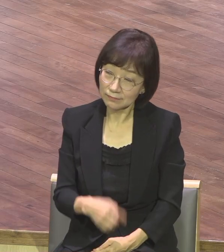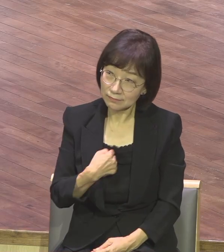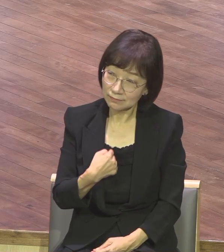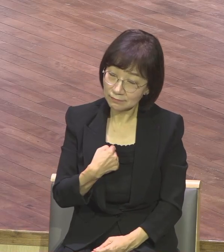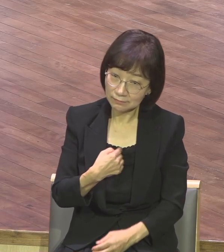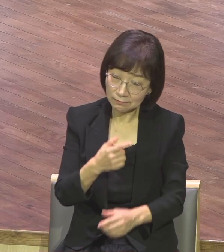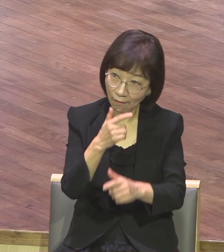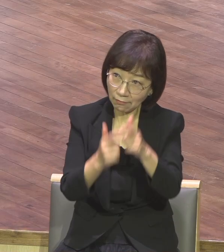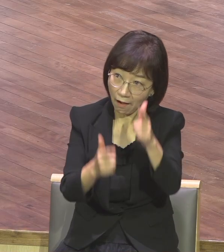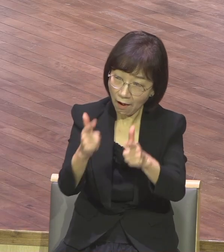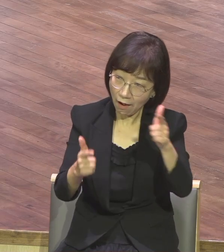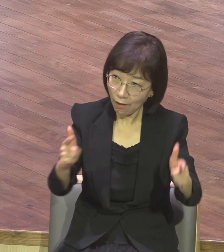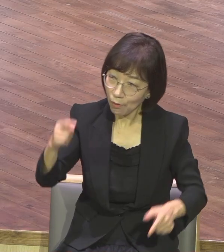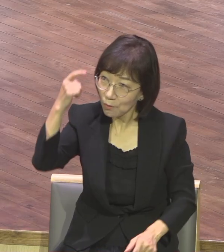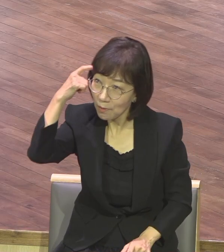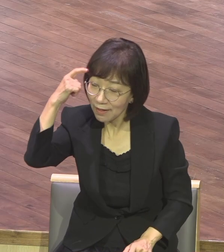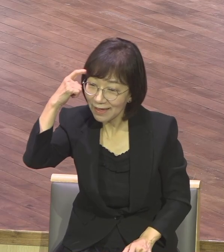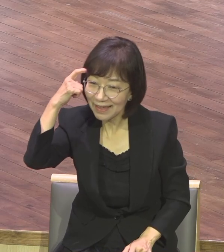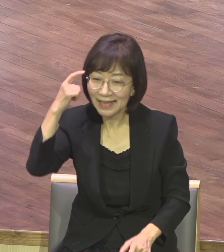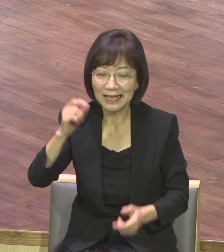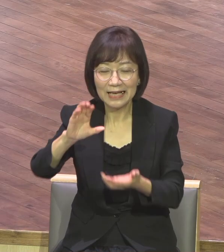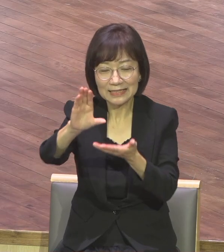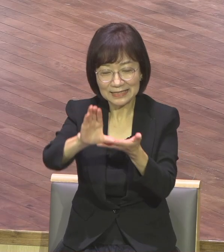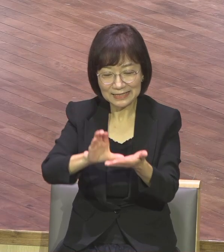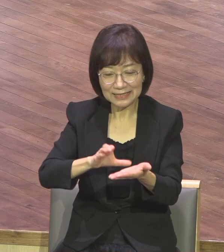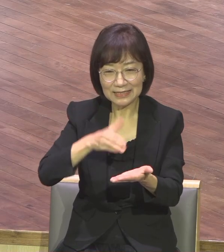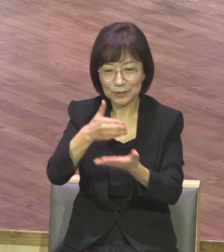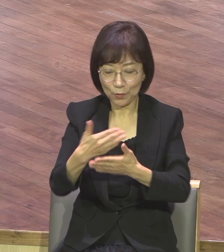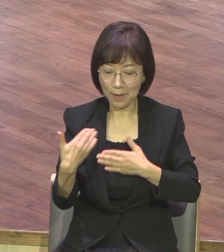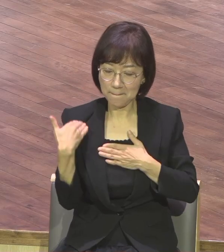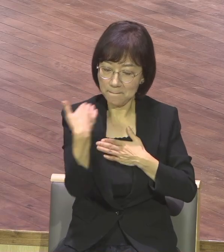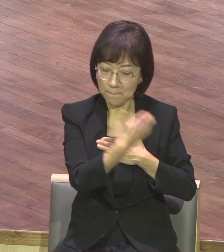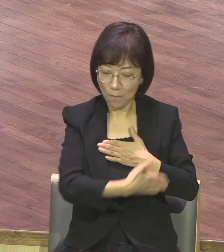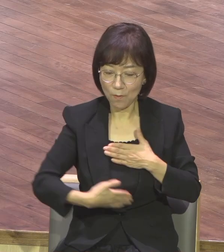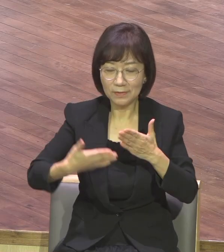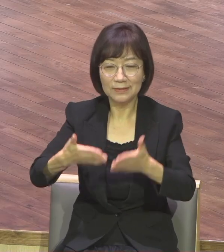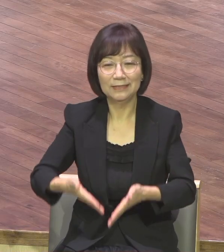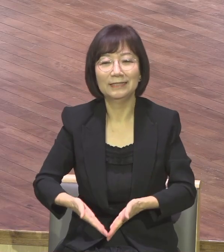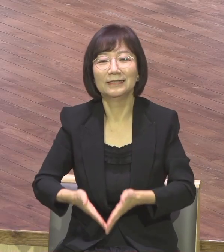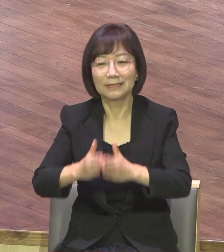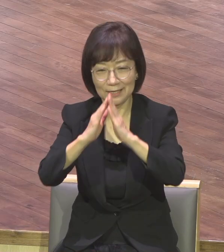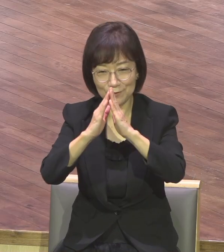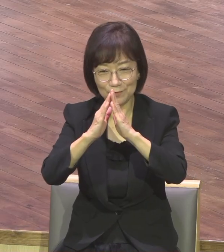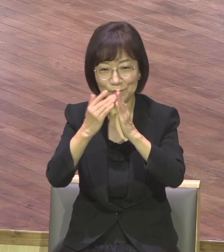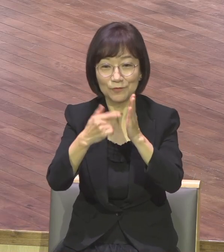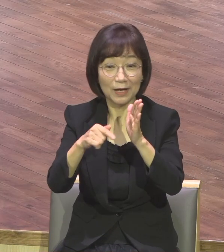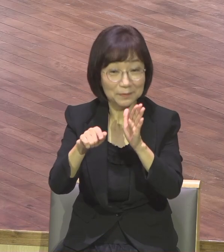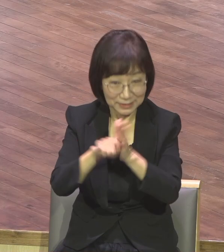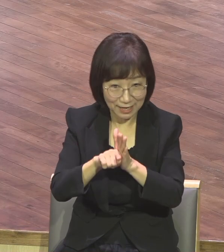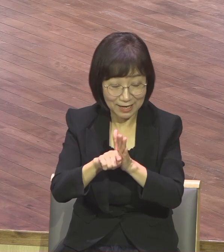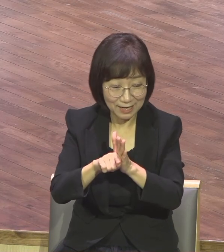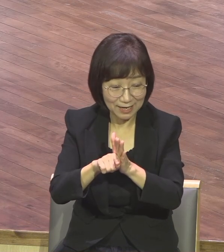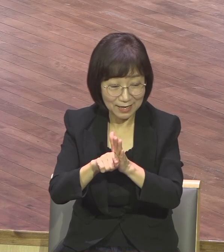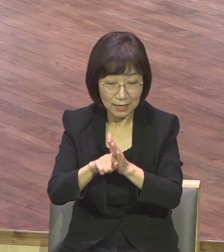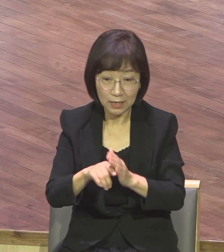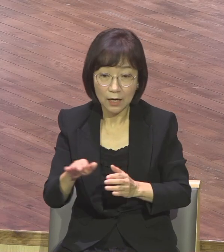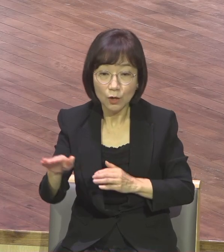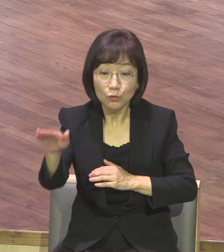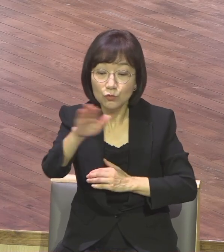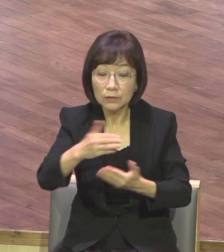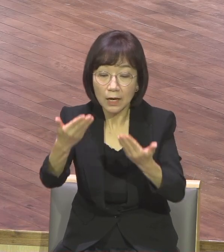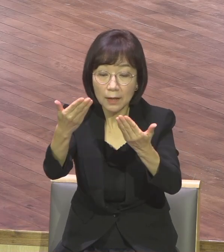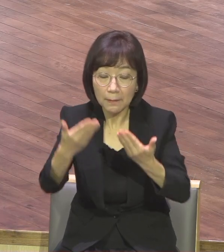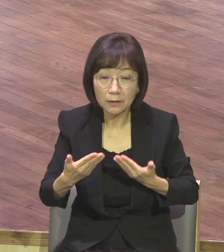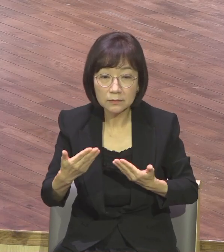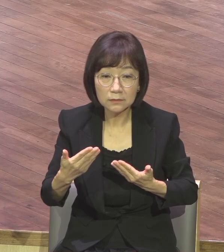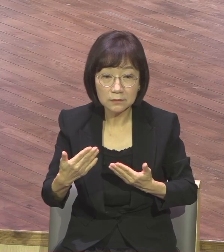주셨느냐? 그것은 바로 그리스도의 몸을 세우게 하려 함이라. 몸, 우리가 받은 은사를 통해서 그리스도